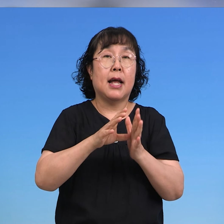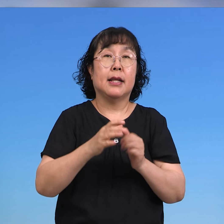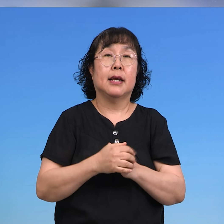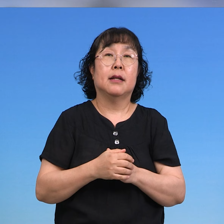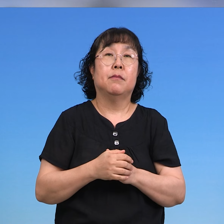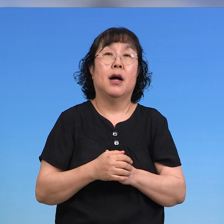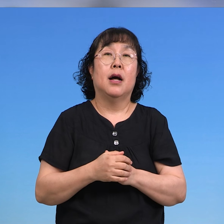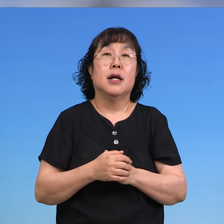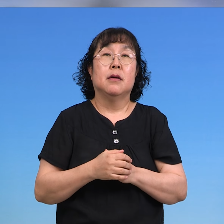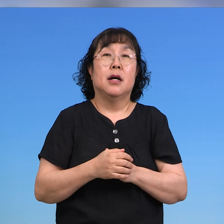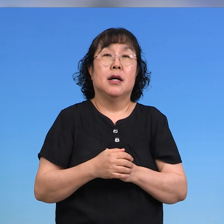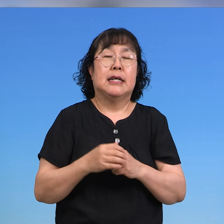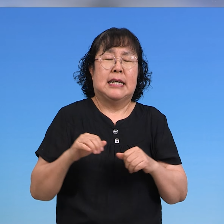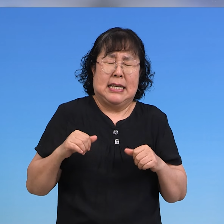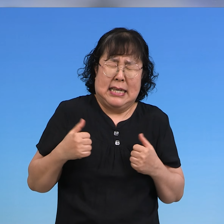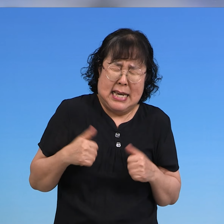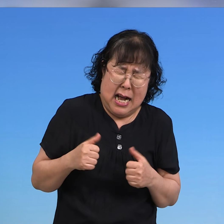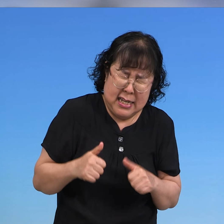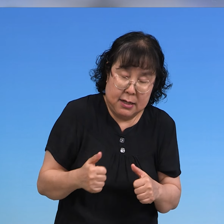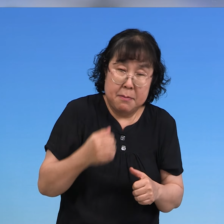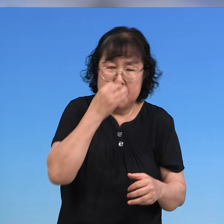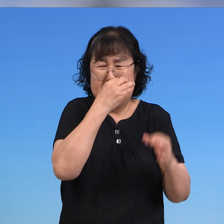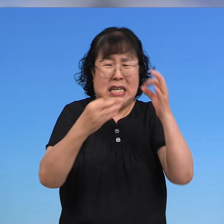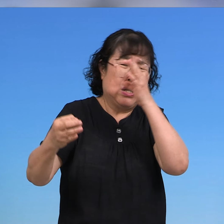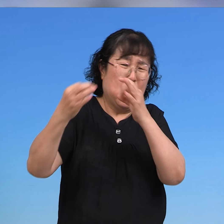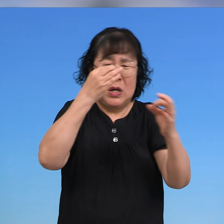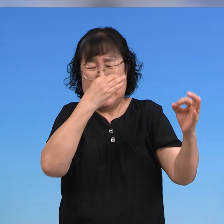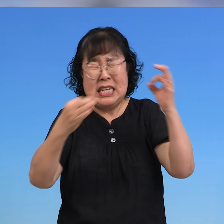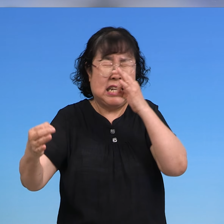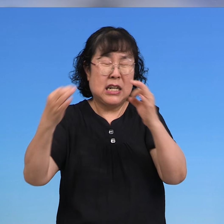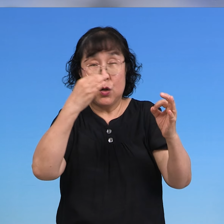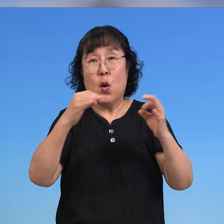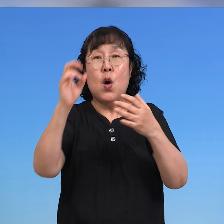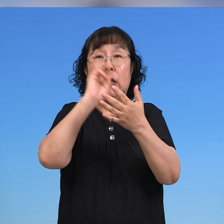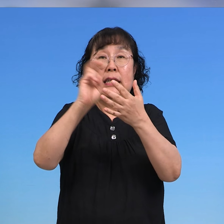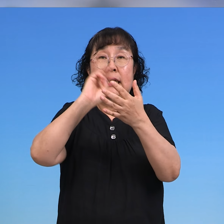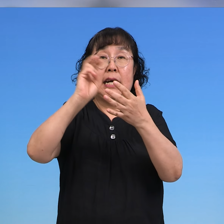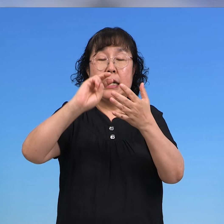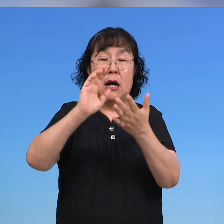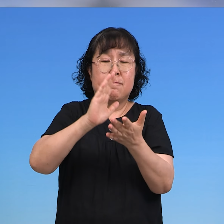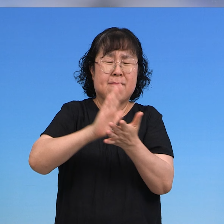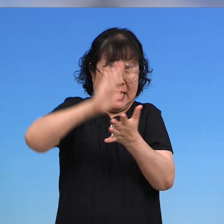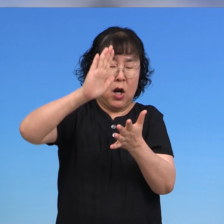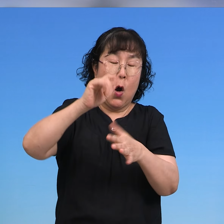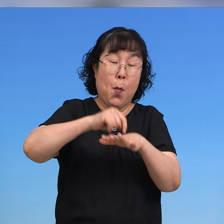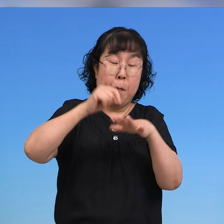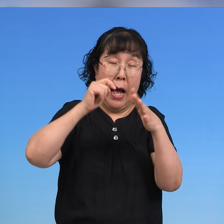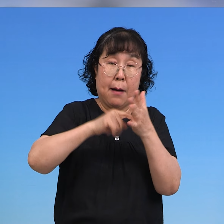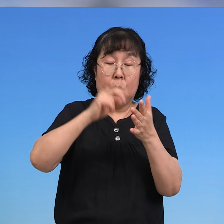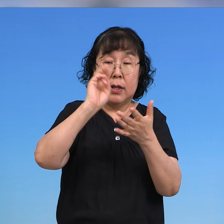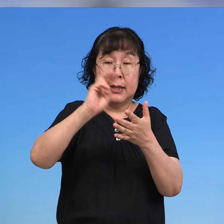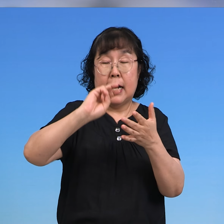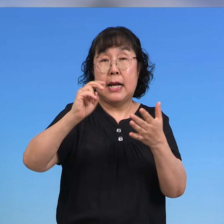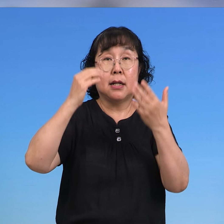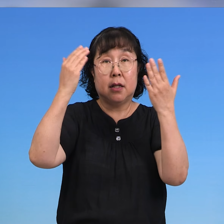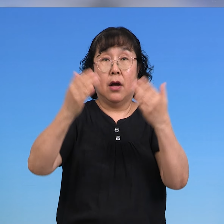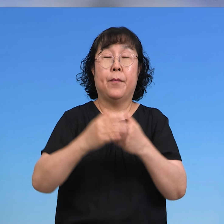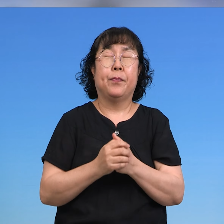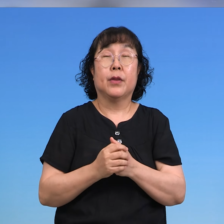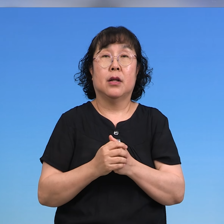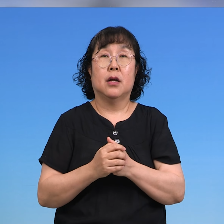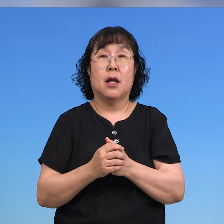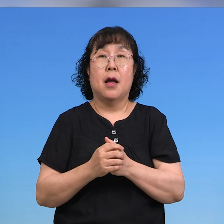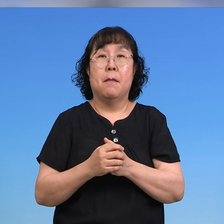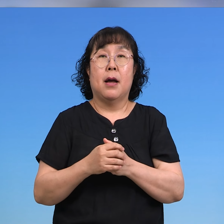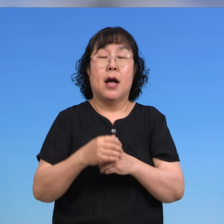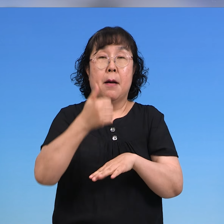다 잠기고요. 막 소리 지르고 막 찬양하고 초창기인데 되었습니다. 그렇게 하고 맨 마지막에 이제